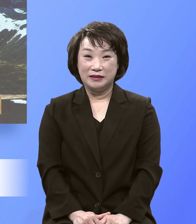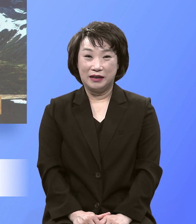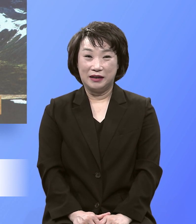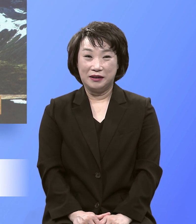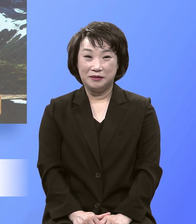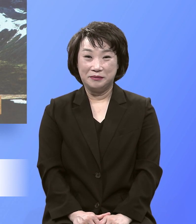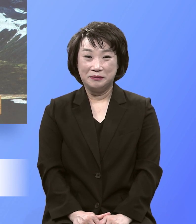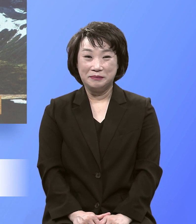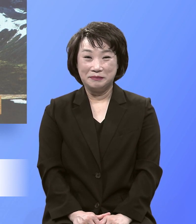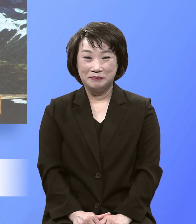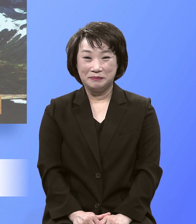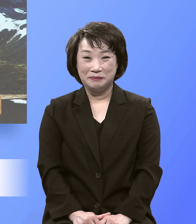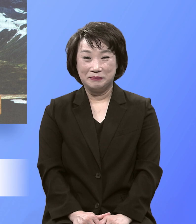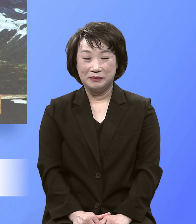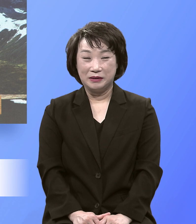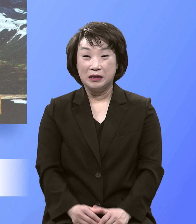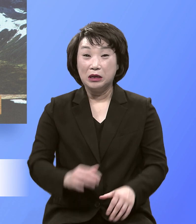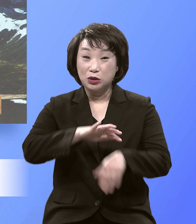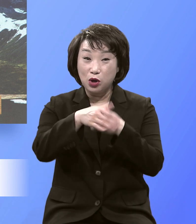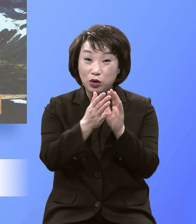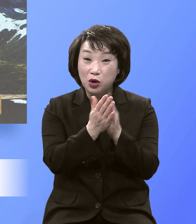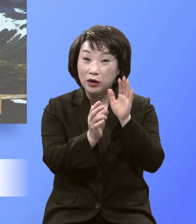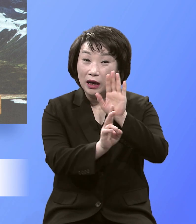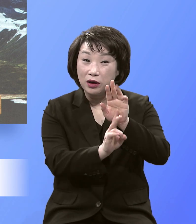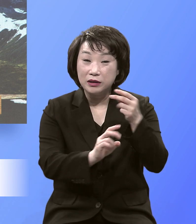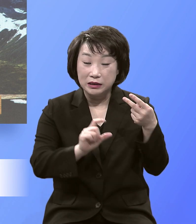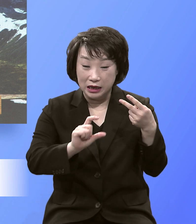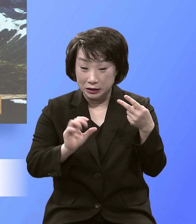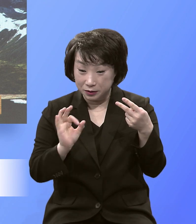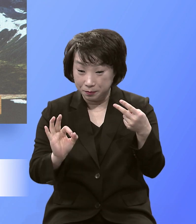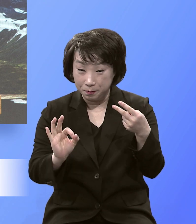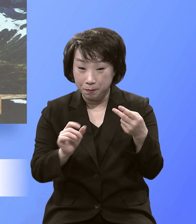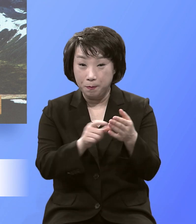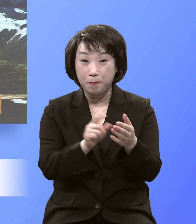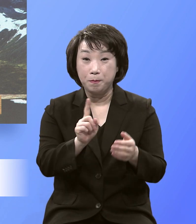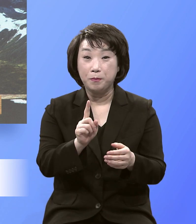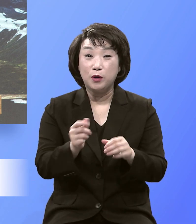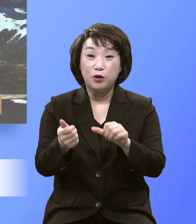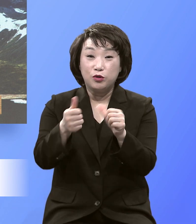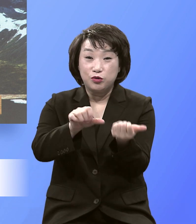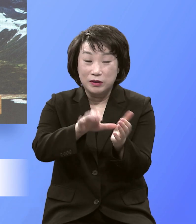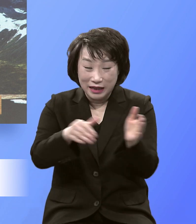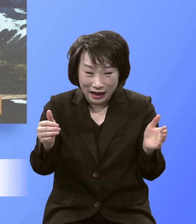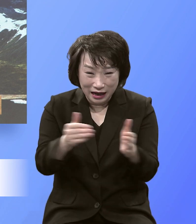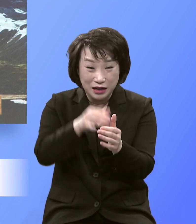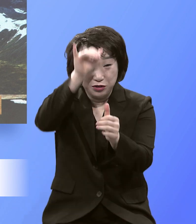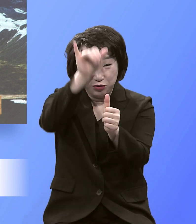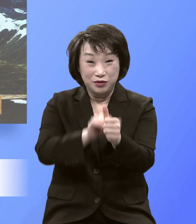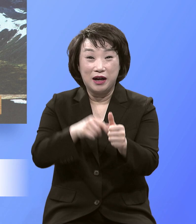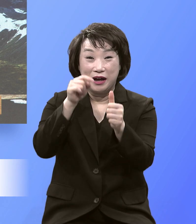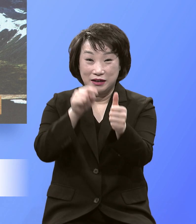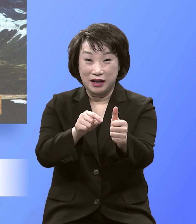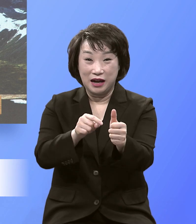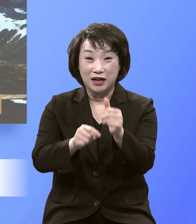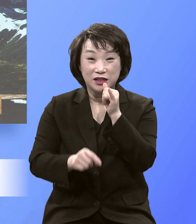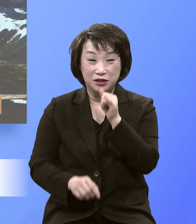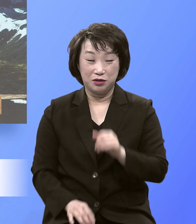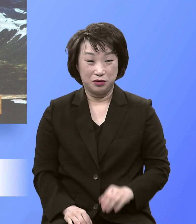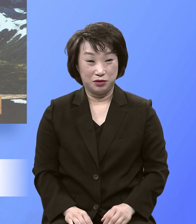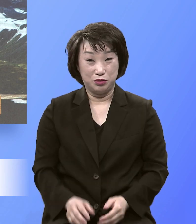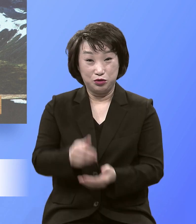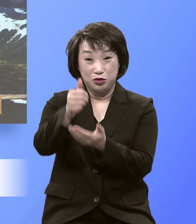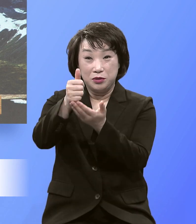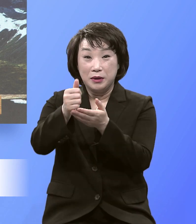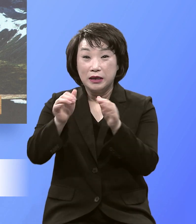그러니까 보세요. 요한계시록 2장 10절에도 죽도록 충성하라. 우리